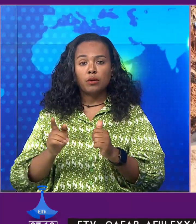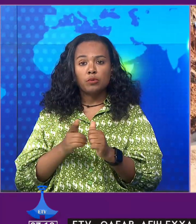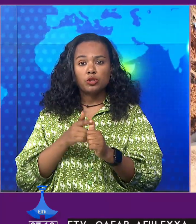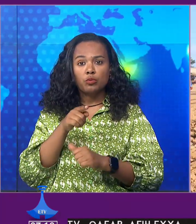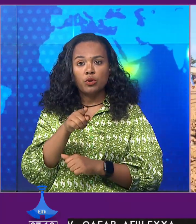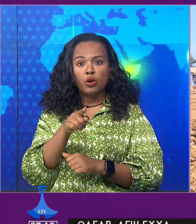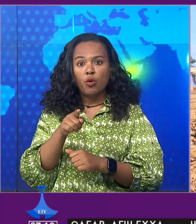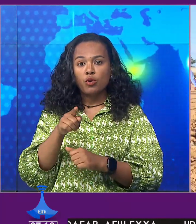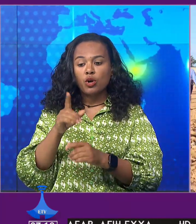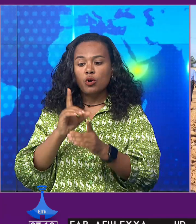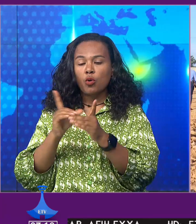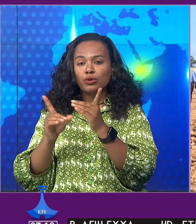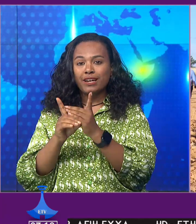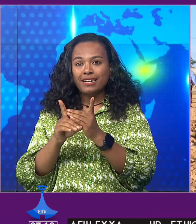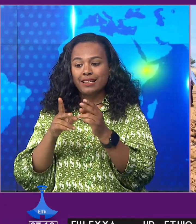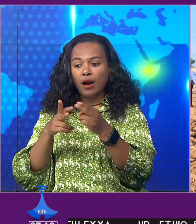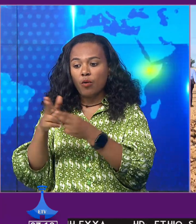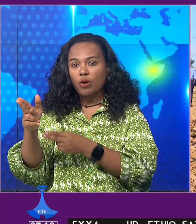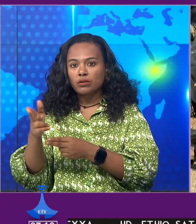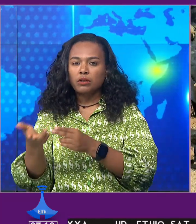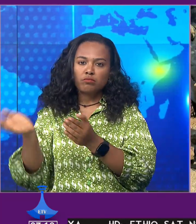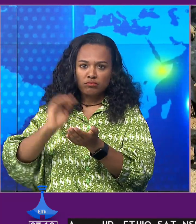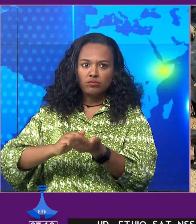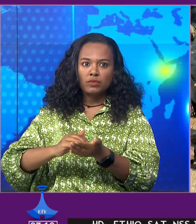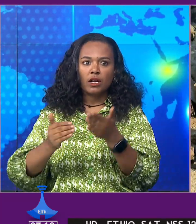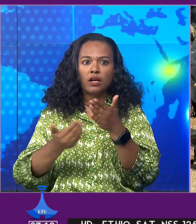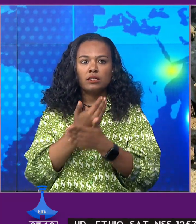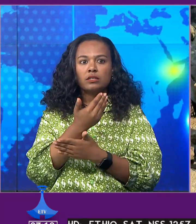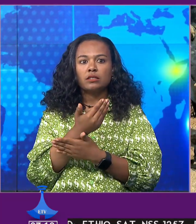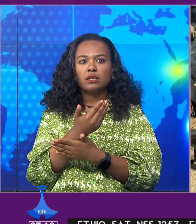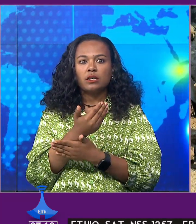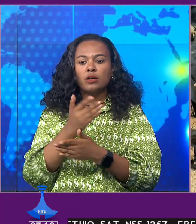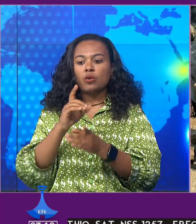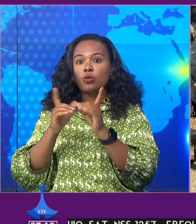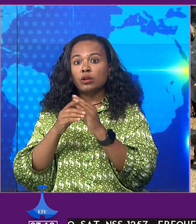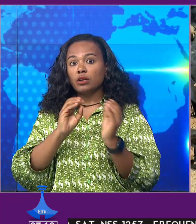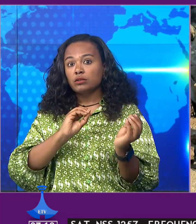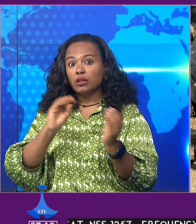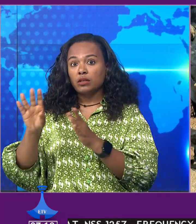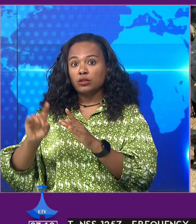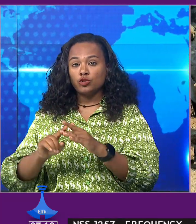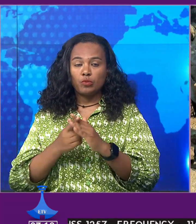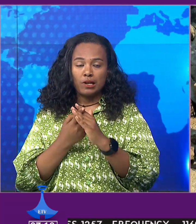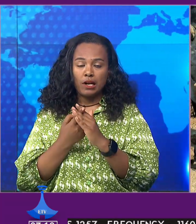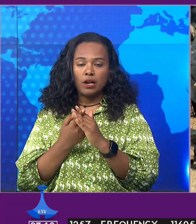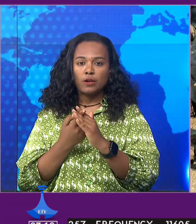የመጀመሪያውን ኮንትራክት አቋርጠን እንደገና አሁን ለአዲስ ኮንትራክተር ሰጥተን የጀመርነው ነው።